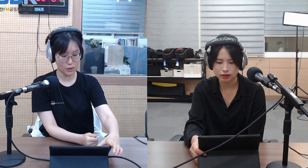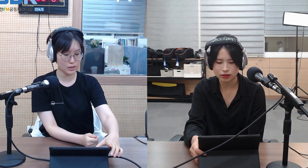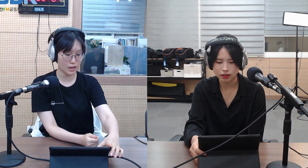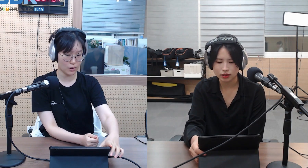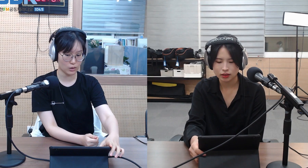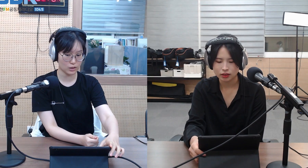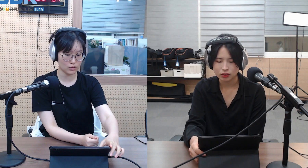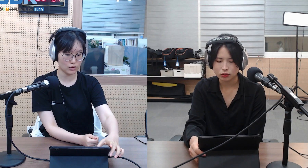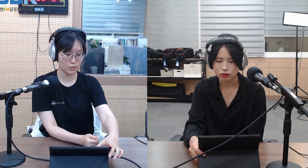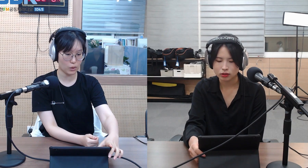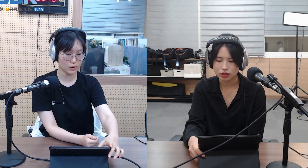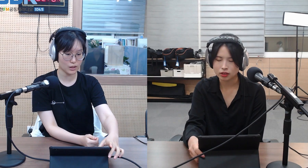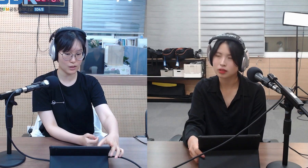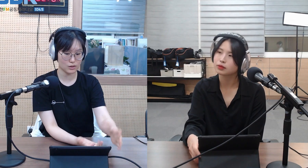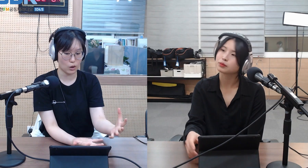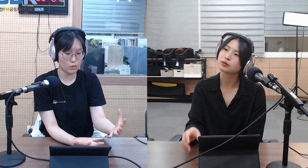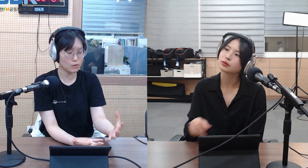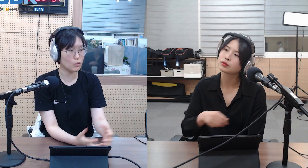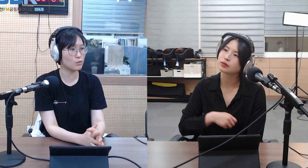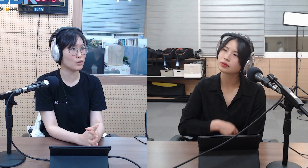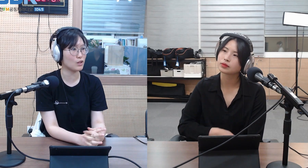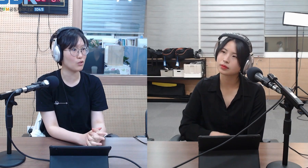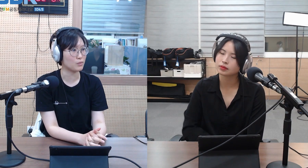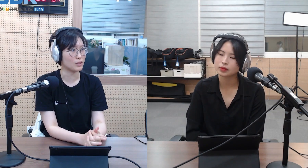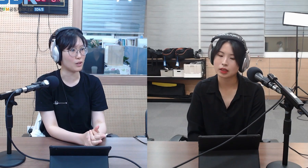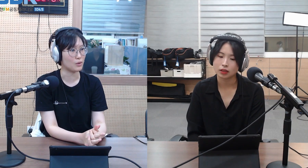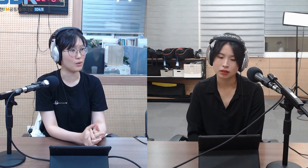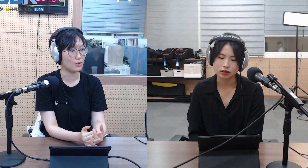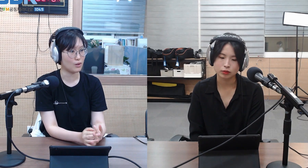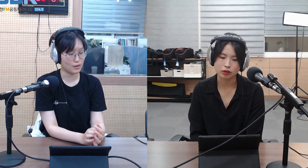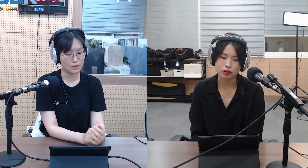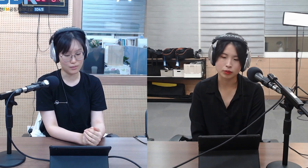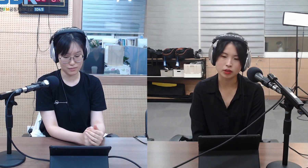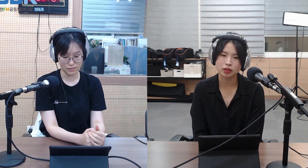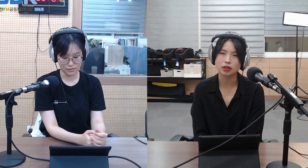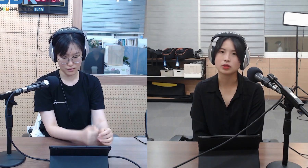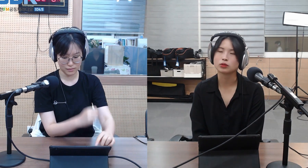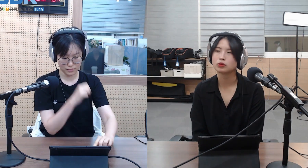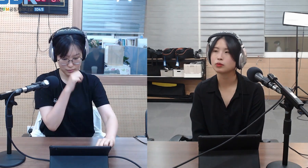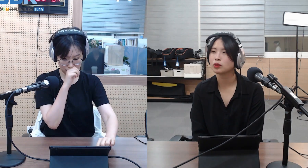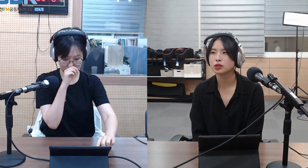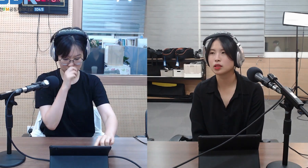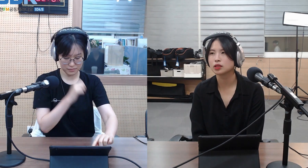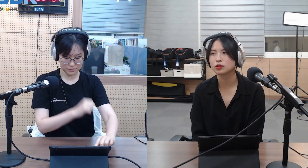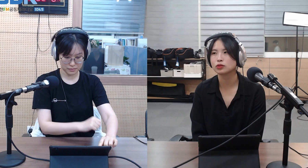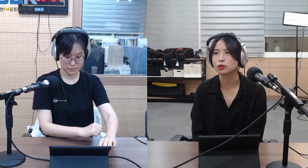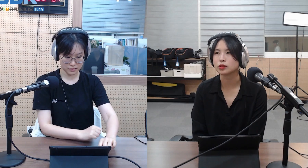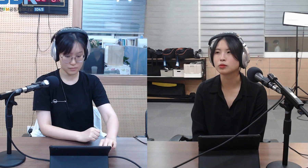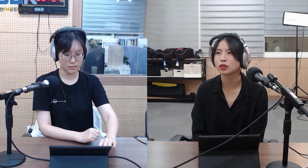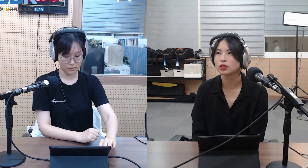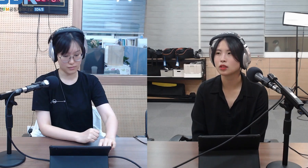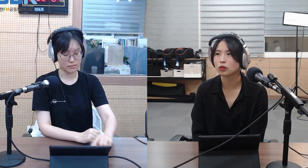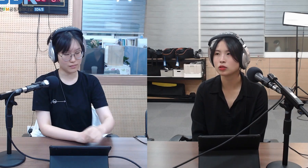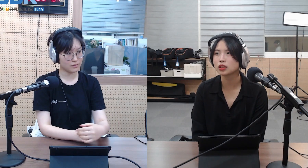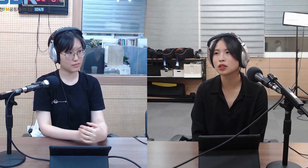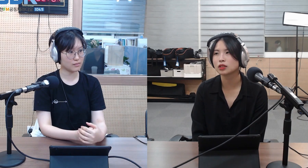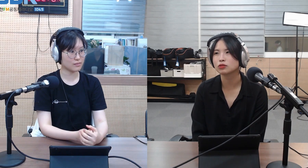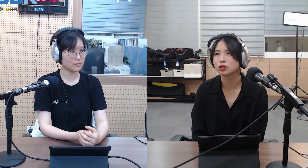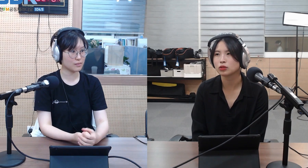평생 어쨌든 우리는 평생 젊은 몸으로 살 수 없잖아요. 그럼요. 비장애인으로 평생 살 수는 없습니다. 언젠가는 우리도